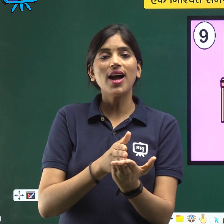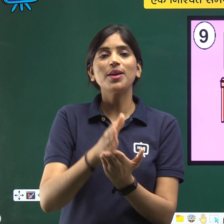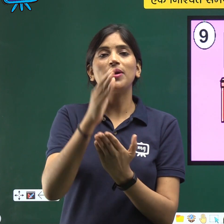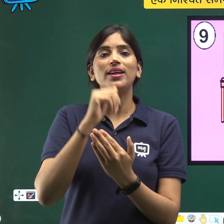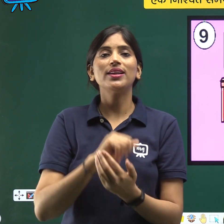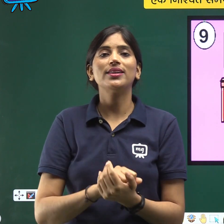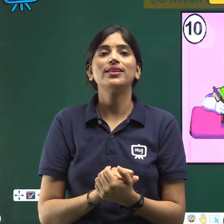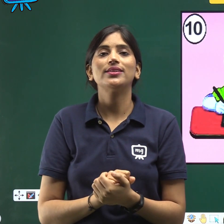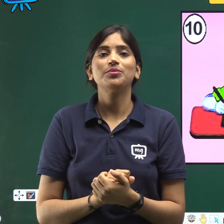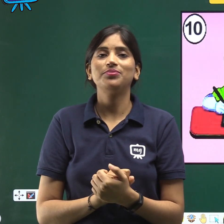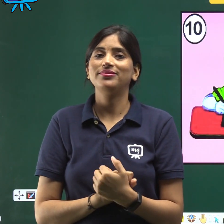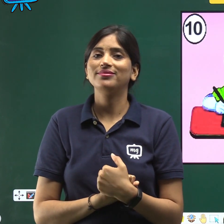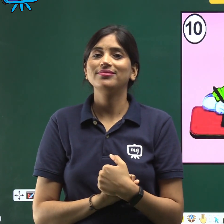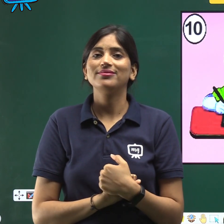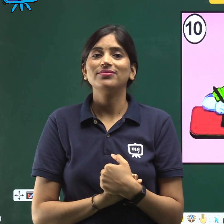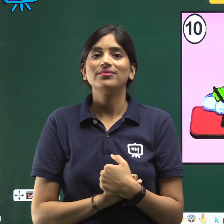बढ़ें।